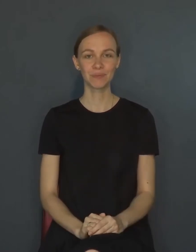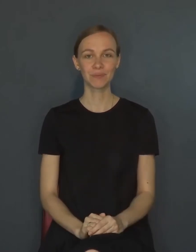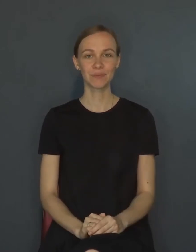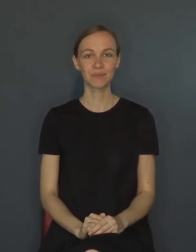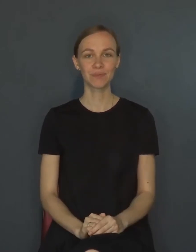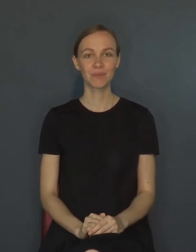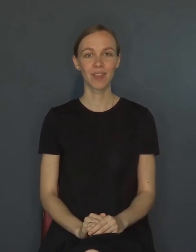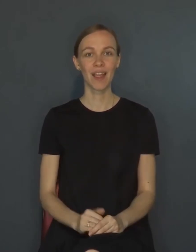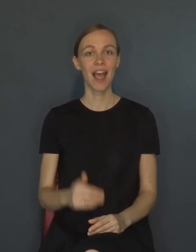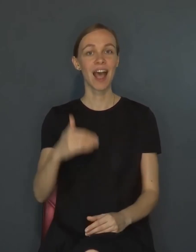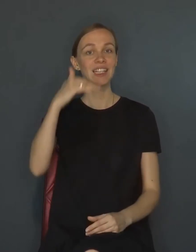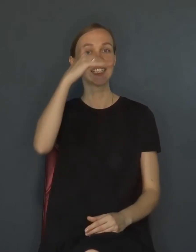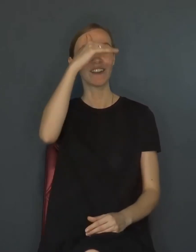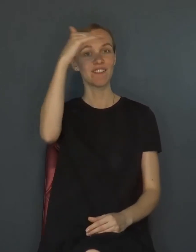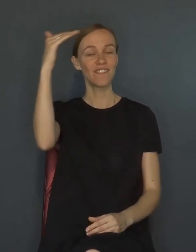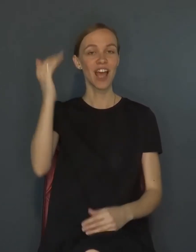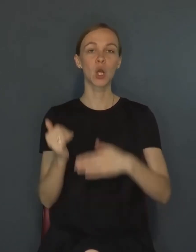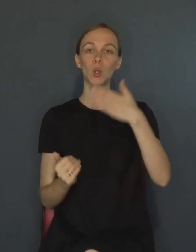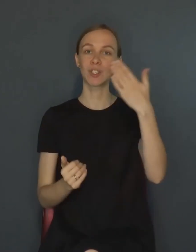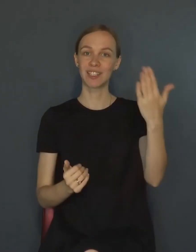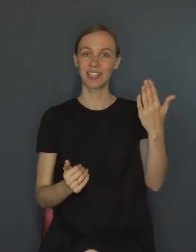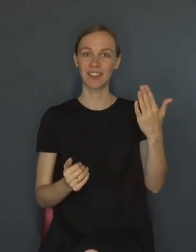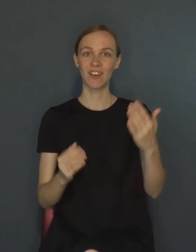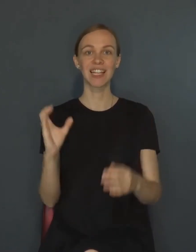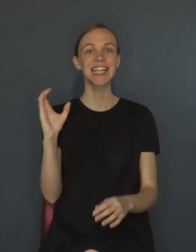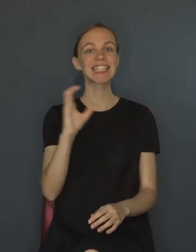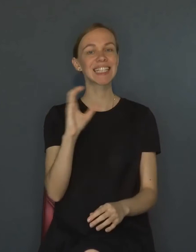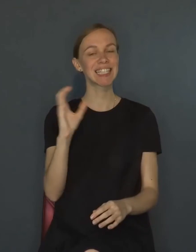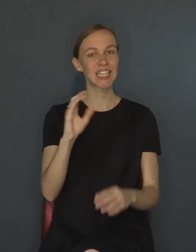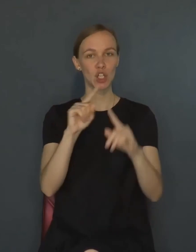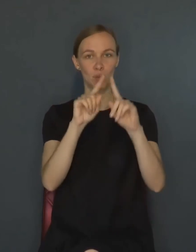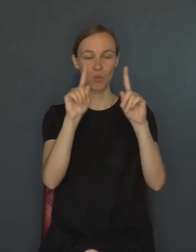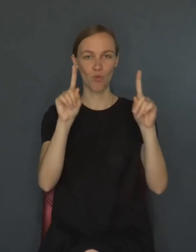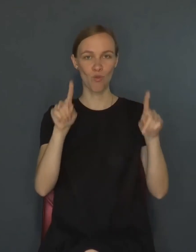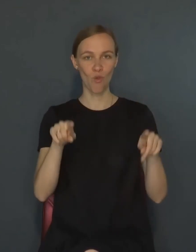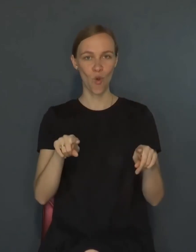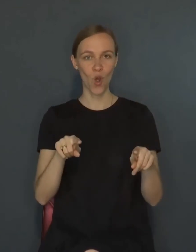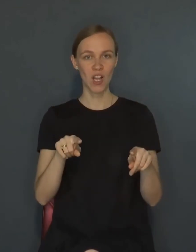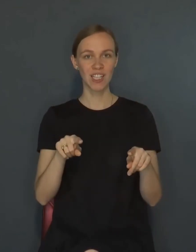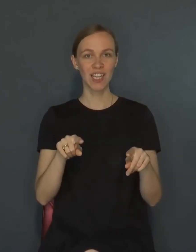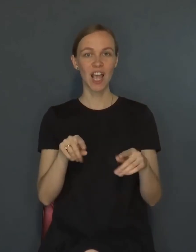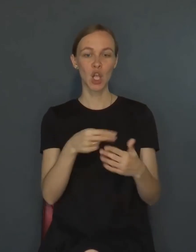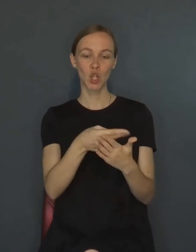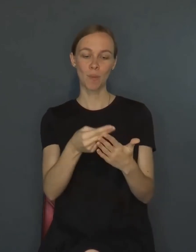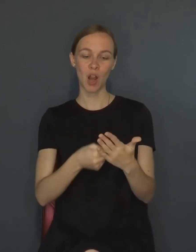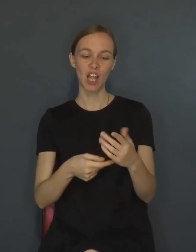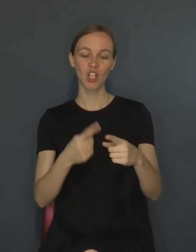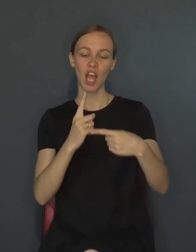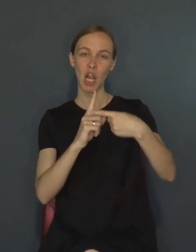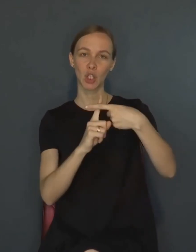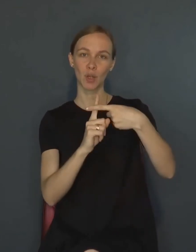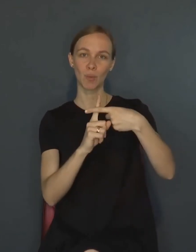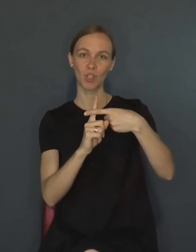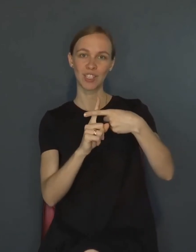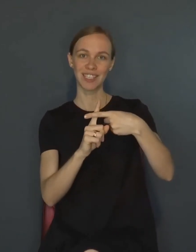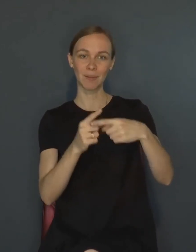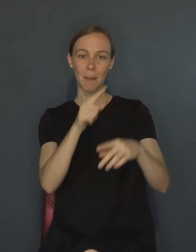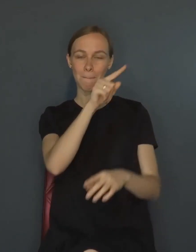Зверху зліва на синьому фоні зображена хрестоподібно перекреслена стріла,